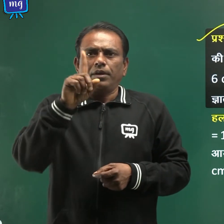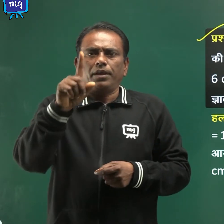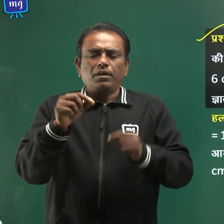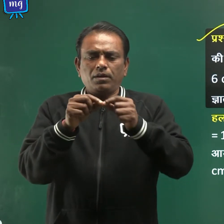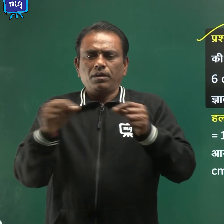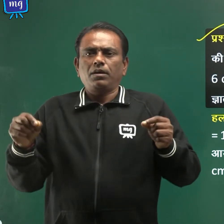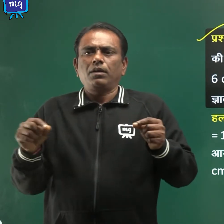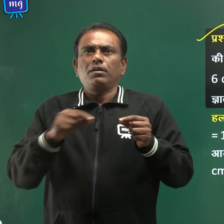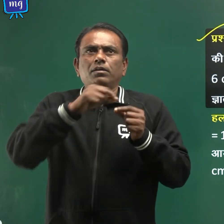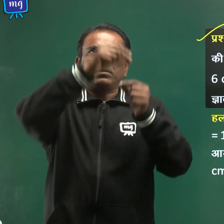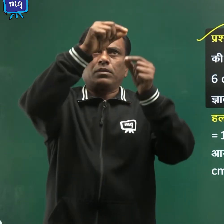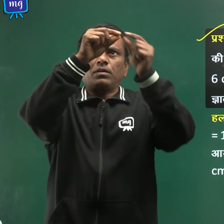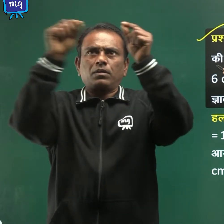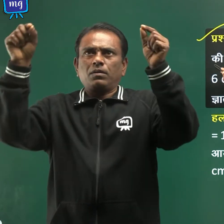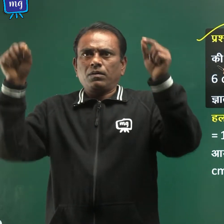आयत के